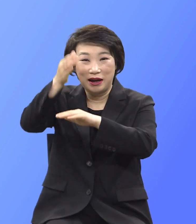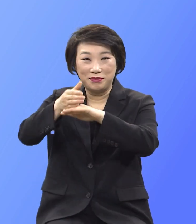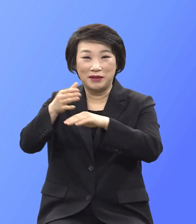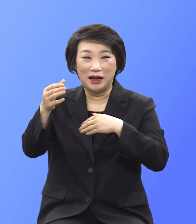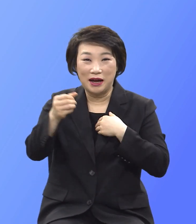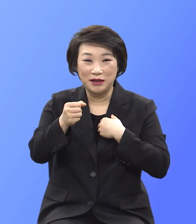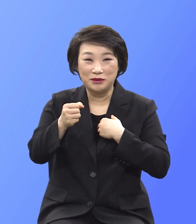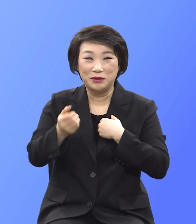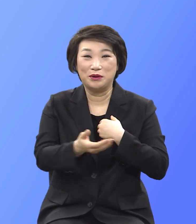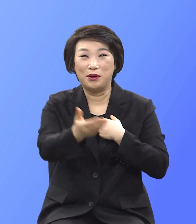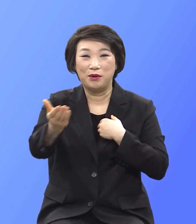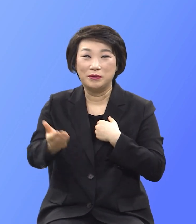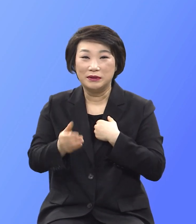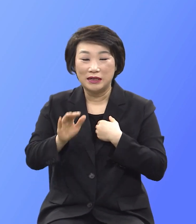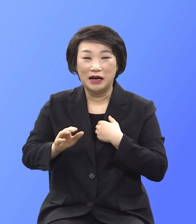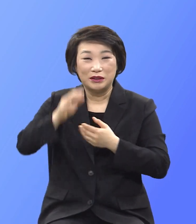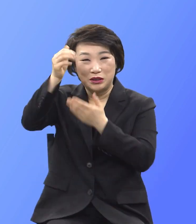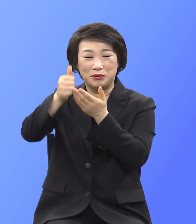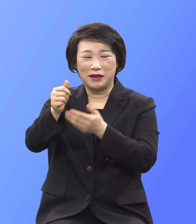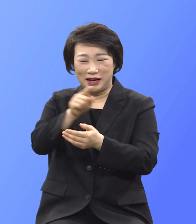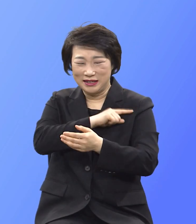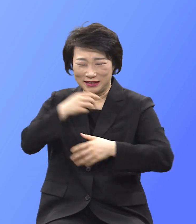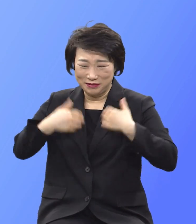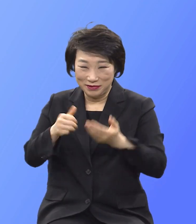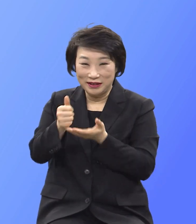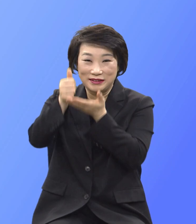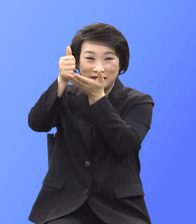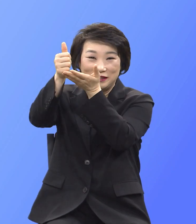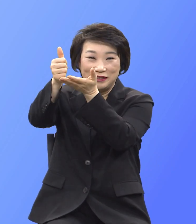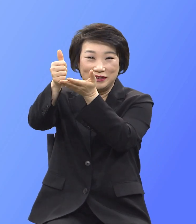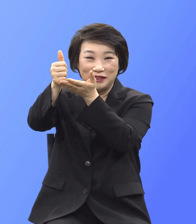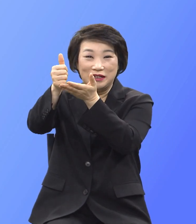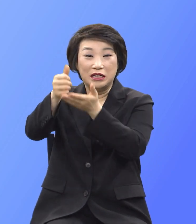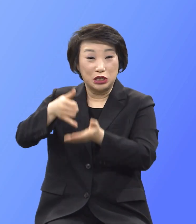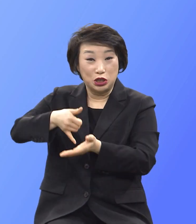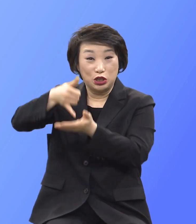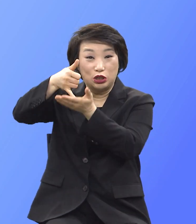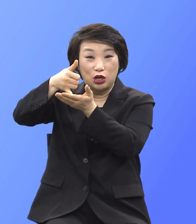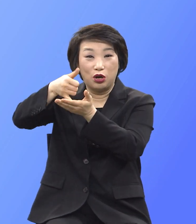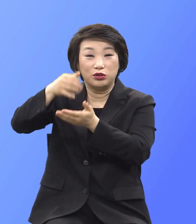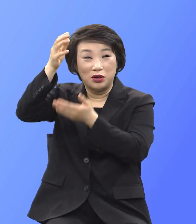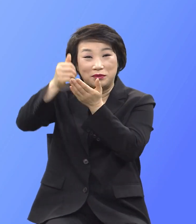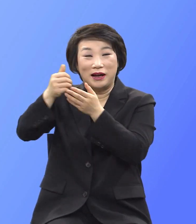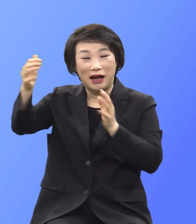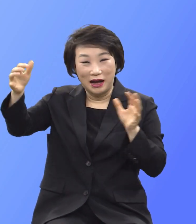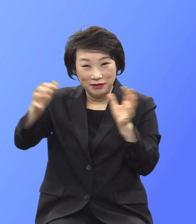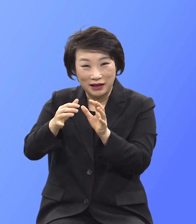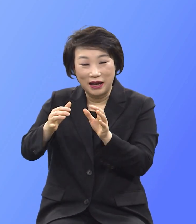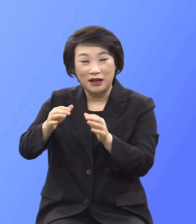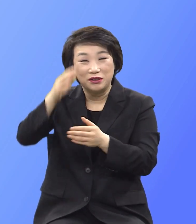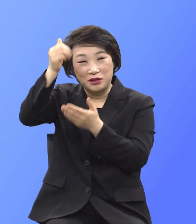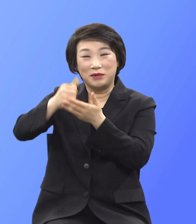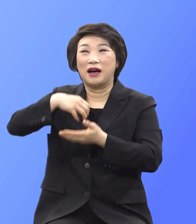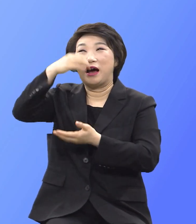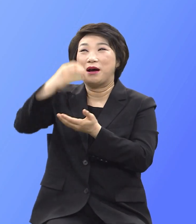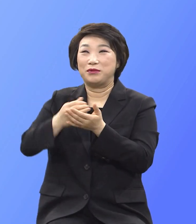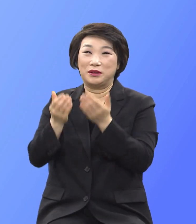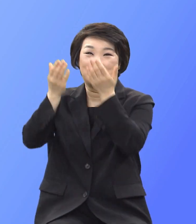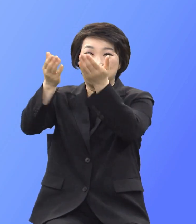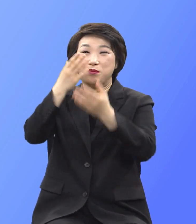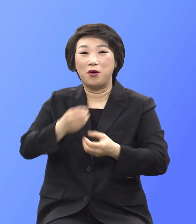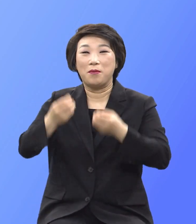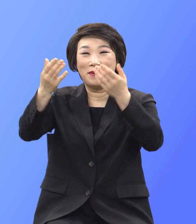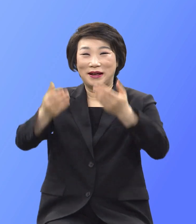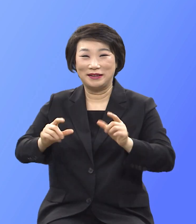감사로 여러분들이 그분을 가장 기쁘시게 하는 인격적으로 성령을 감동시키는 축복된 날이